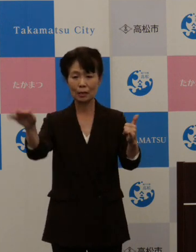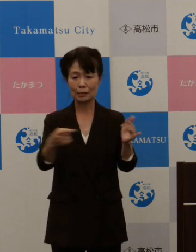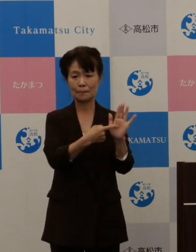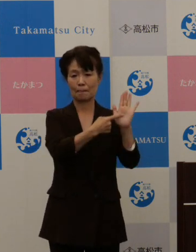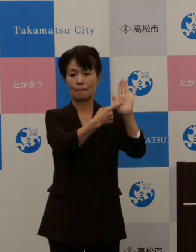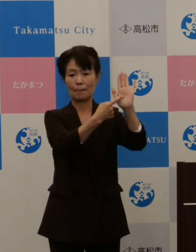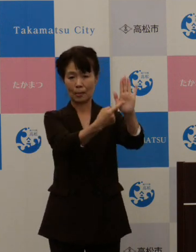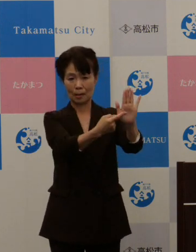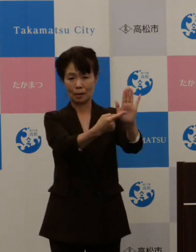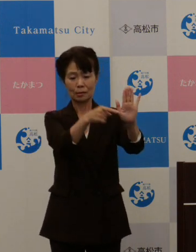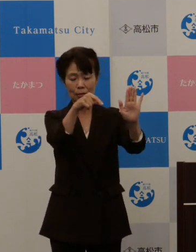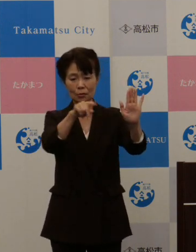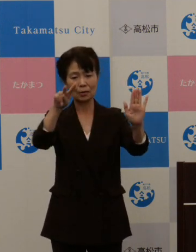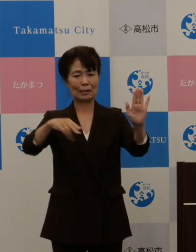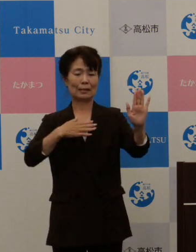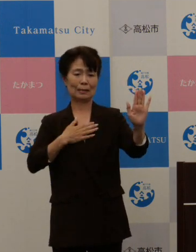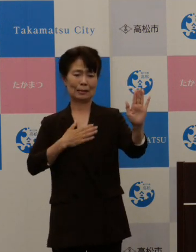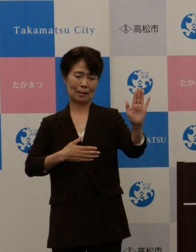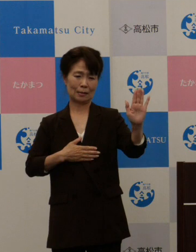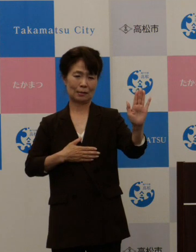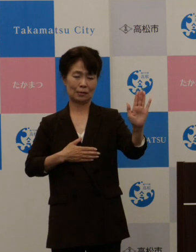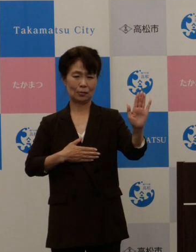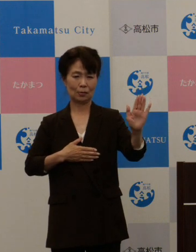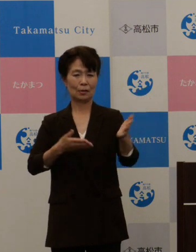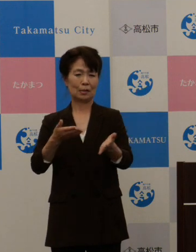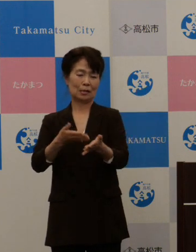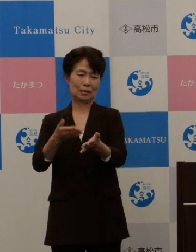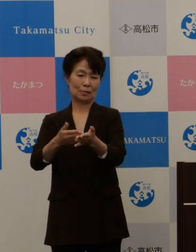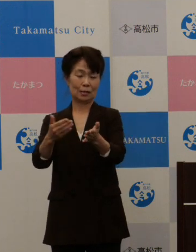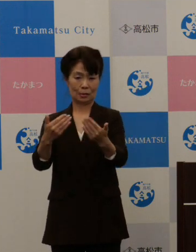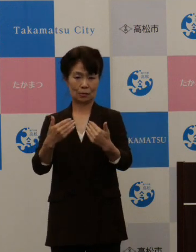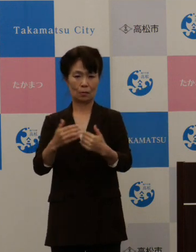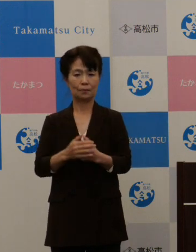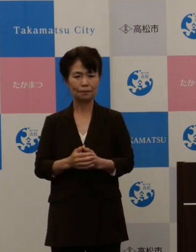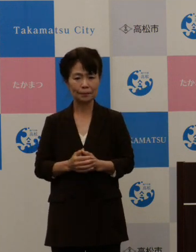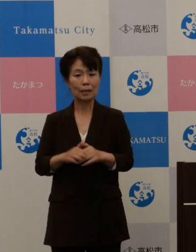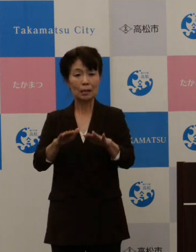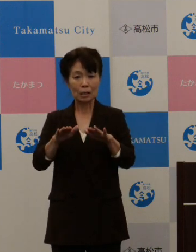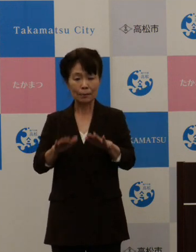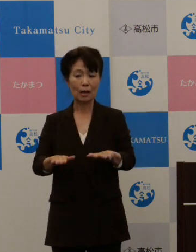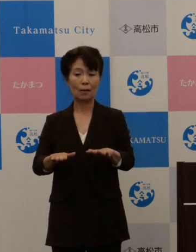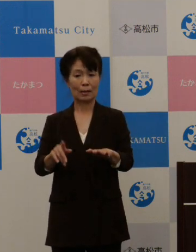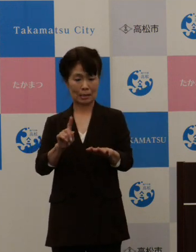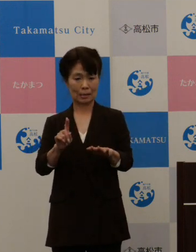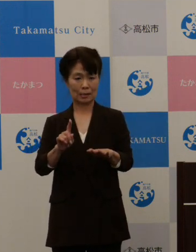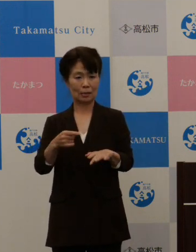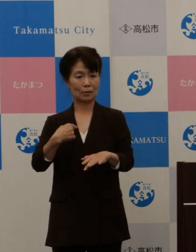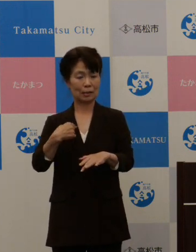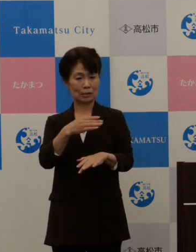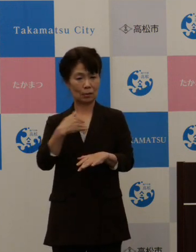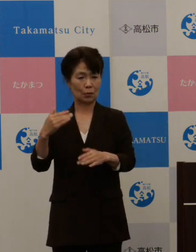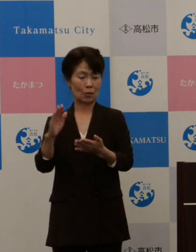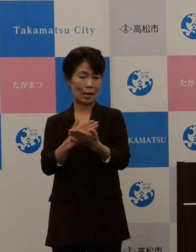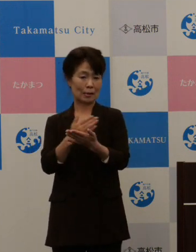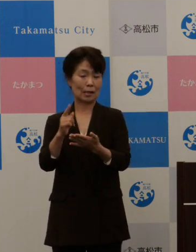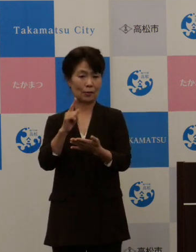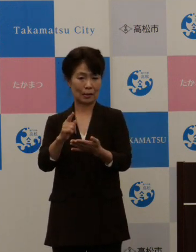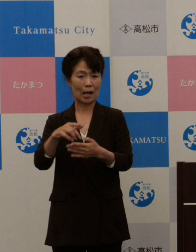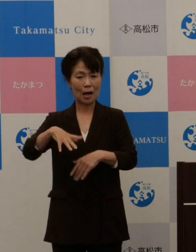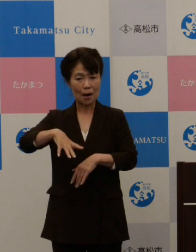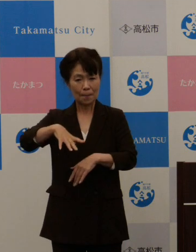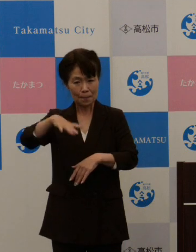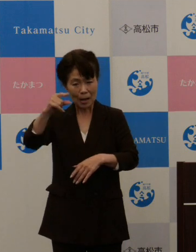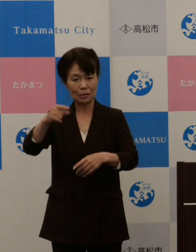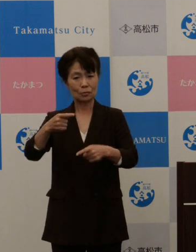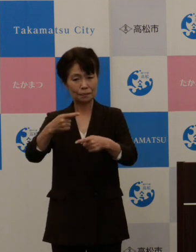らご理解を得ていく必要があるのかなというふうに思っております。ただ現段階では私どもの判断としてまずは段